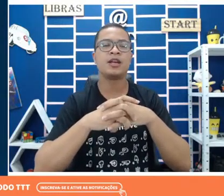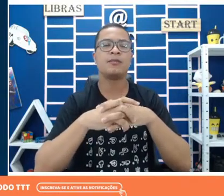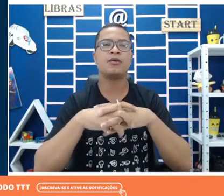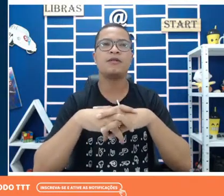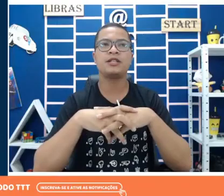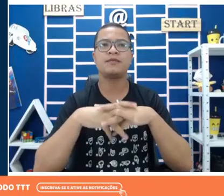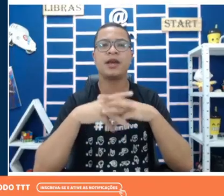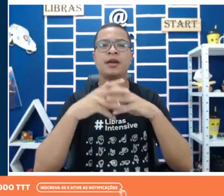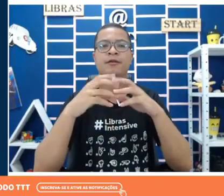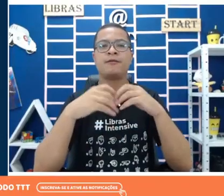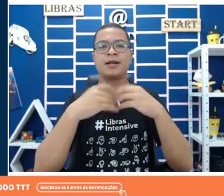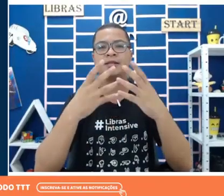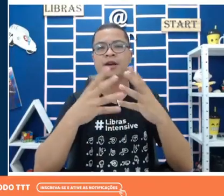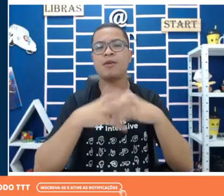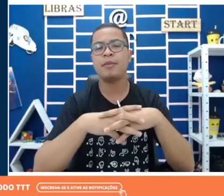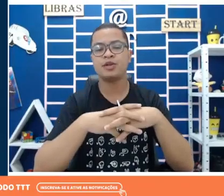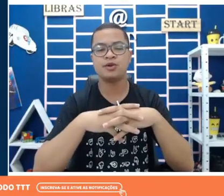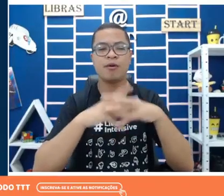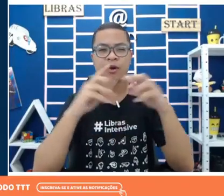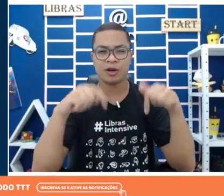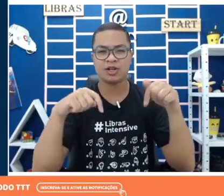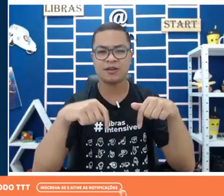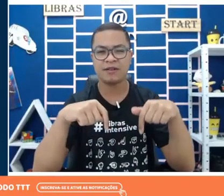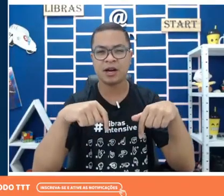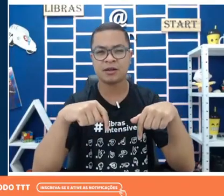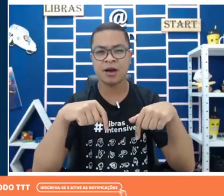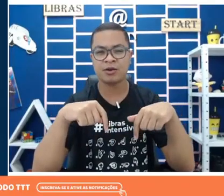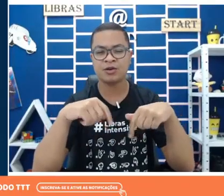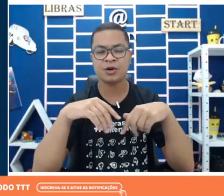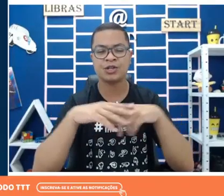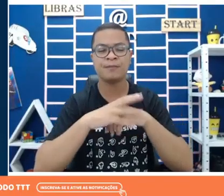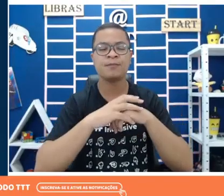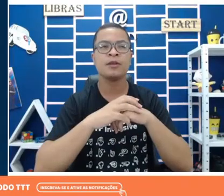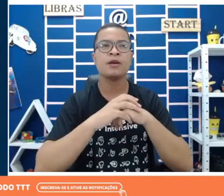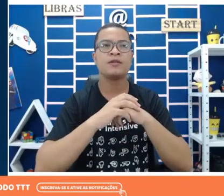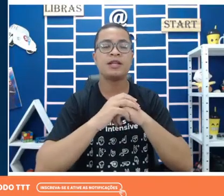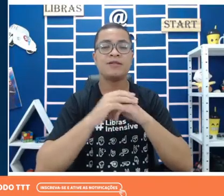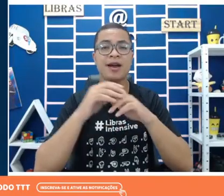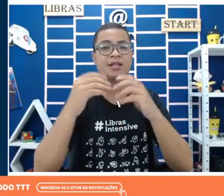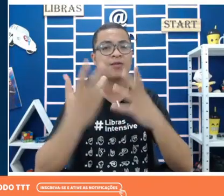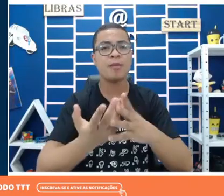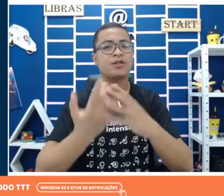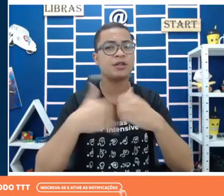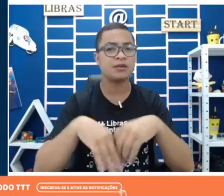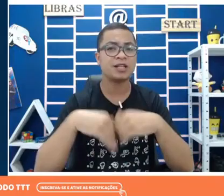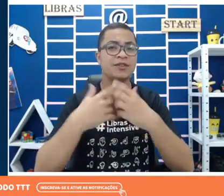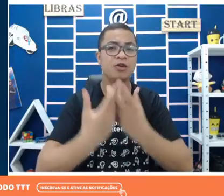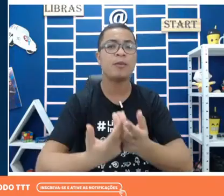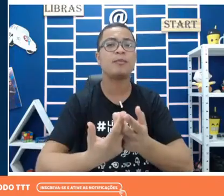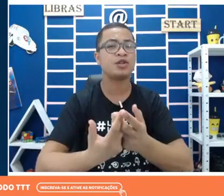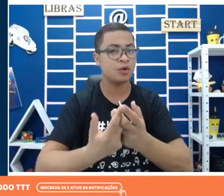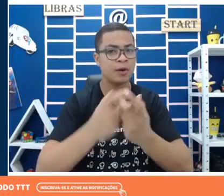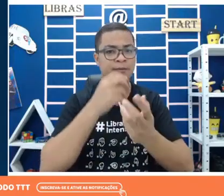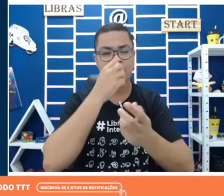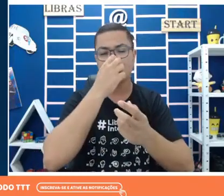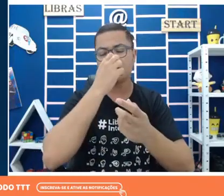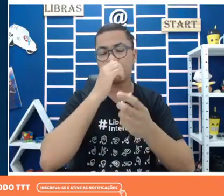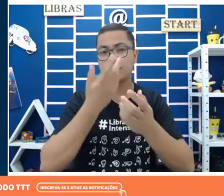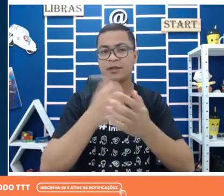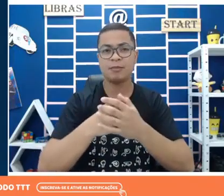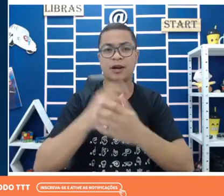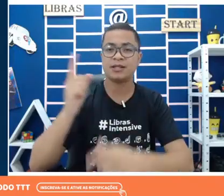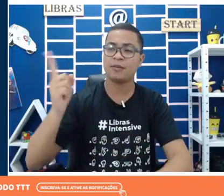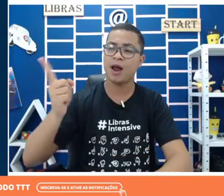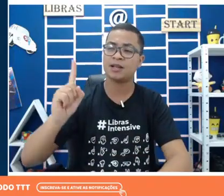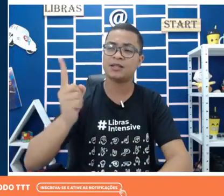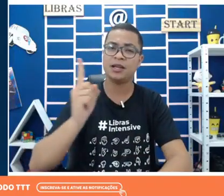Por exemplo, quando você vai fazer uma pessoa, que é o que a gente vai ver na nossa aula de hoje, você tem várias formas de fazer um classificador para a pessoa. Você